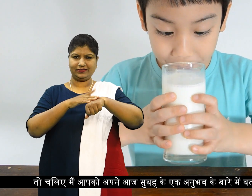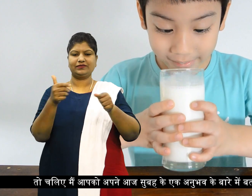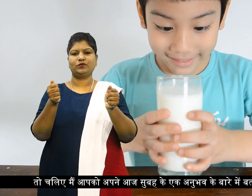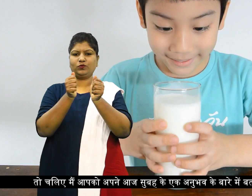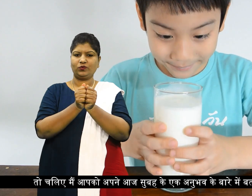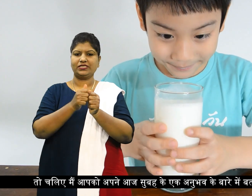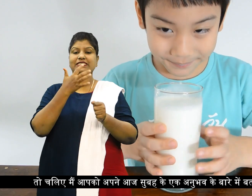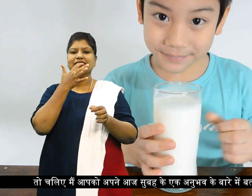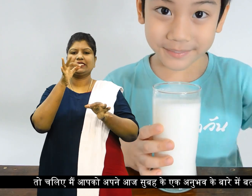बारे में बताना चाहती हूँ।